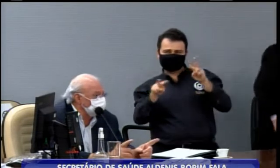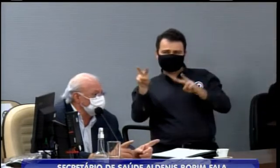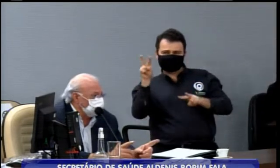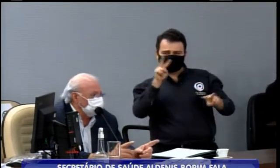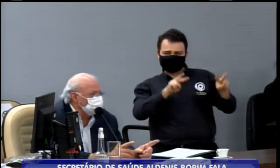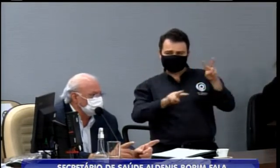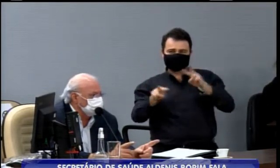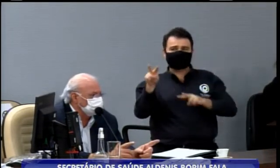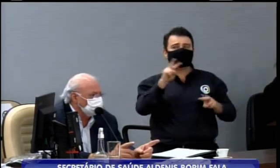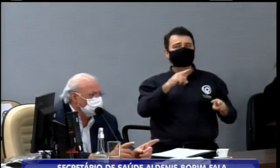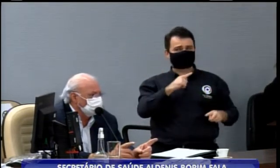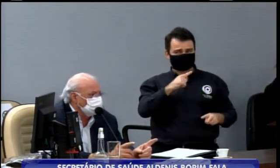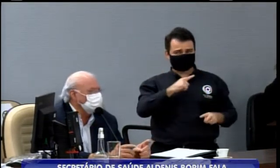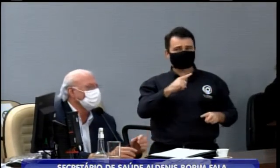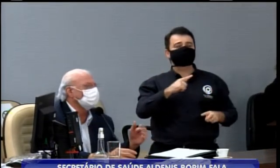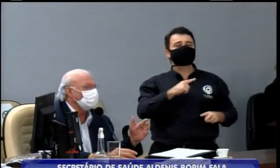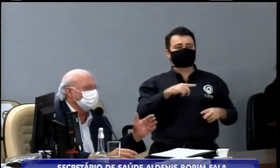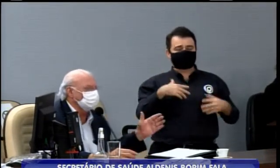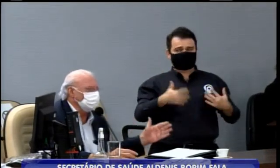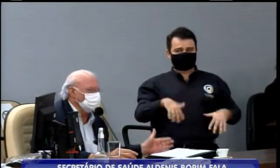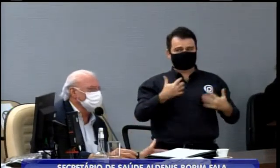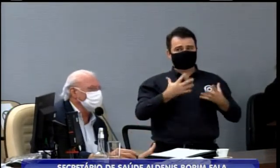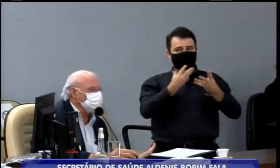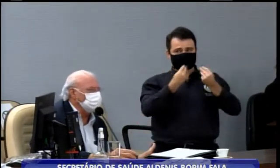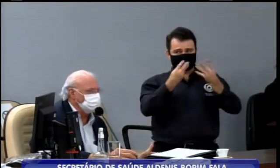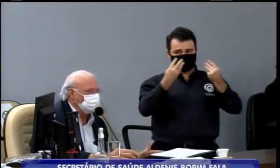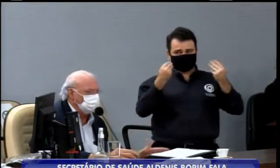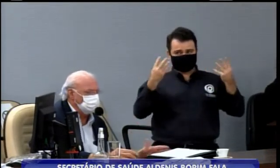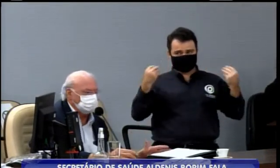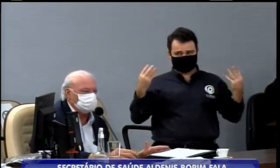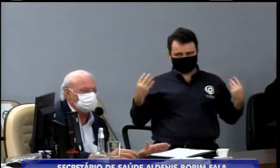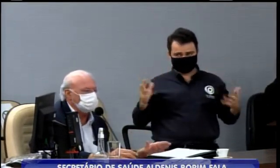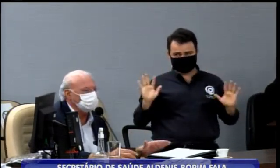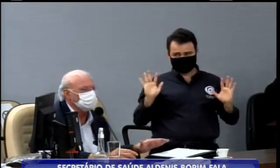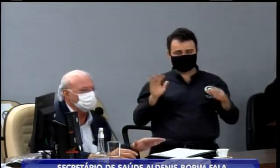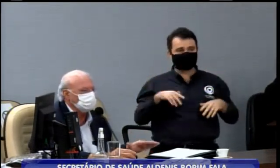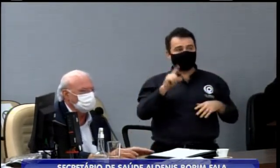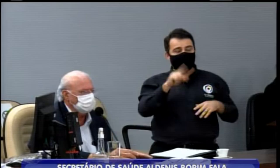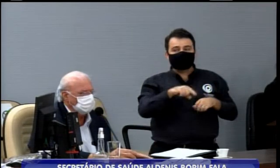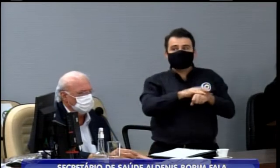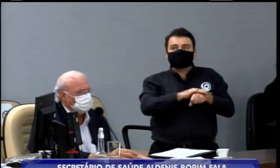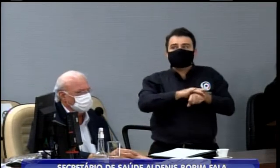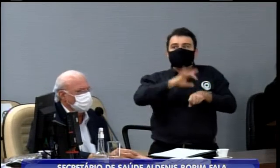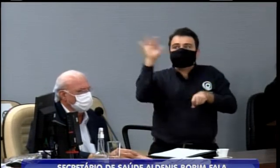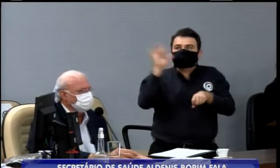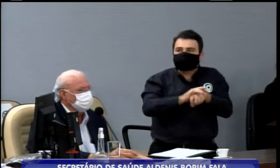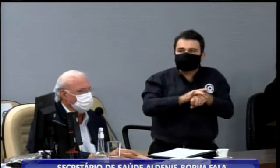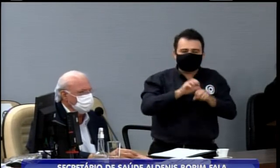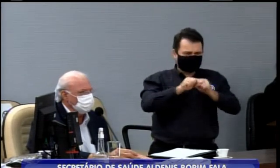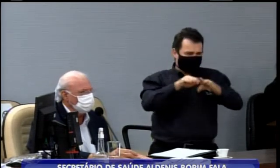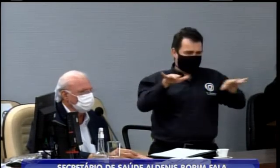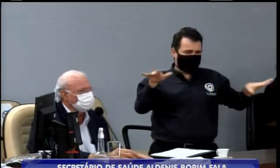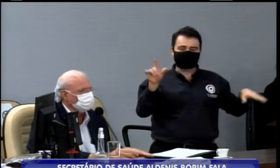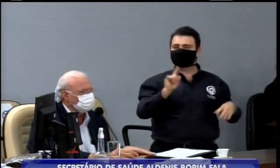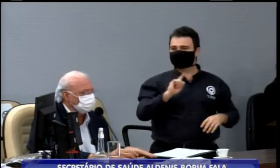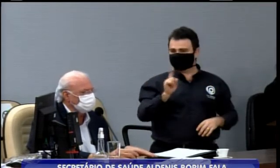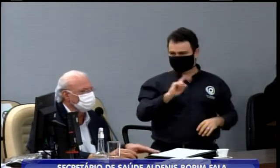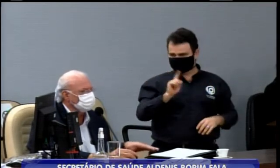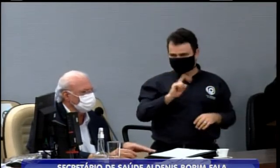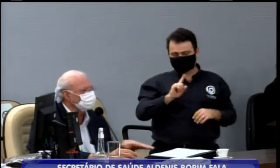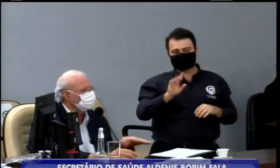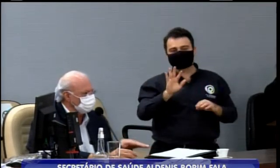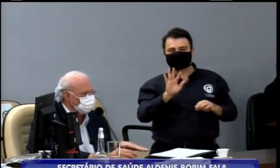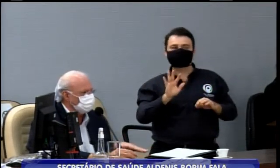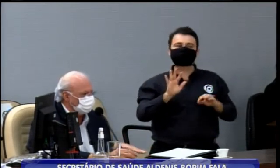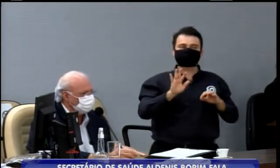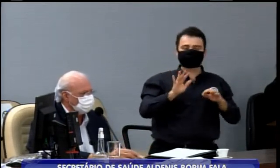tendo muito caso. Não, obviamente, uma epidemia, nós dentro da endemia nós estamos